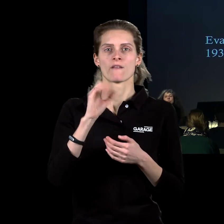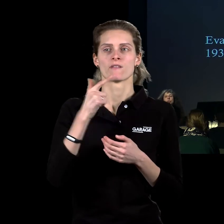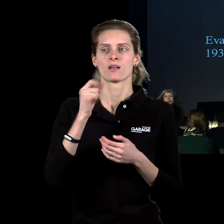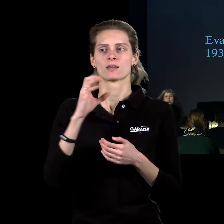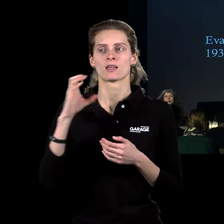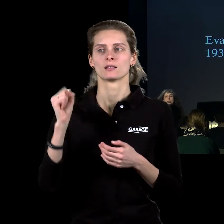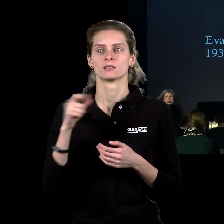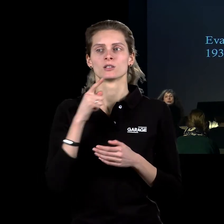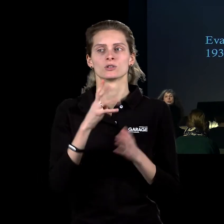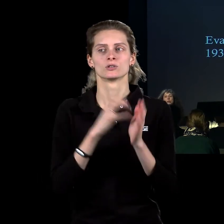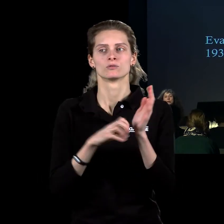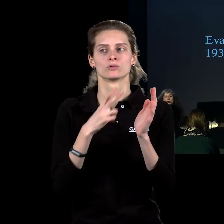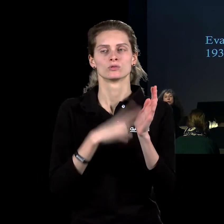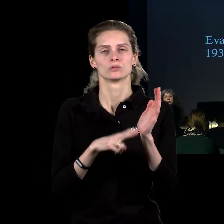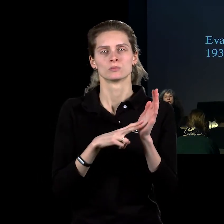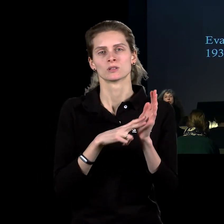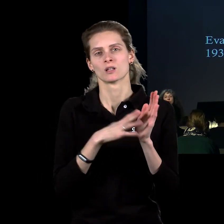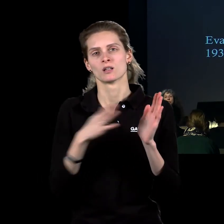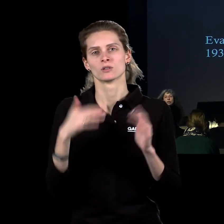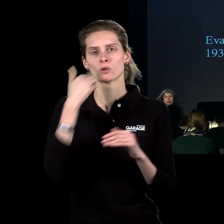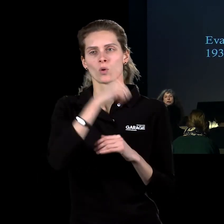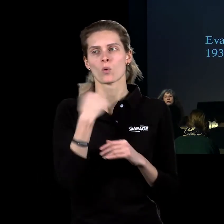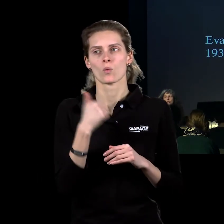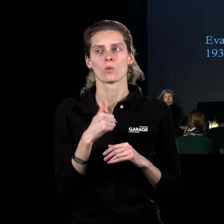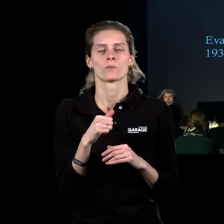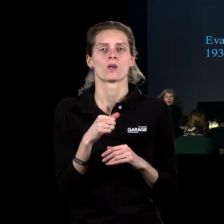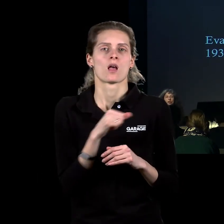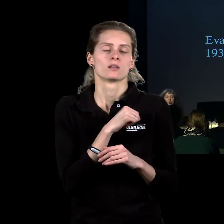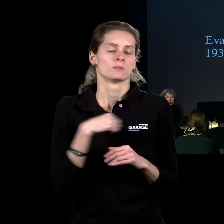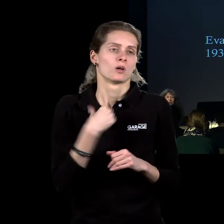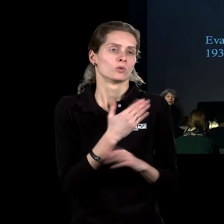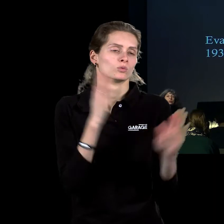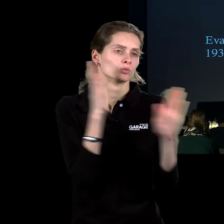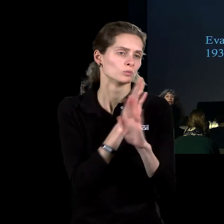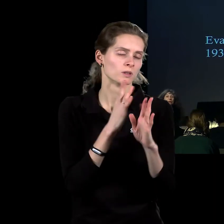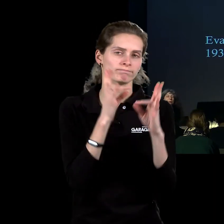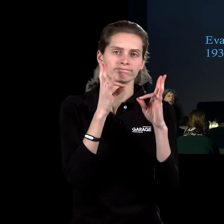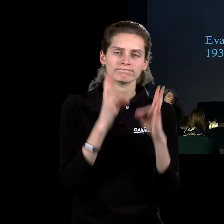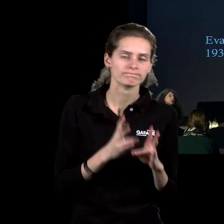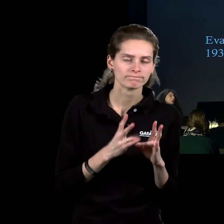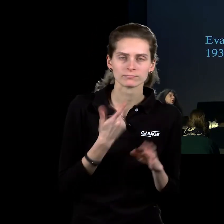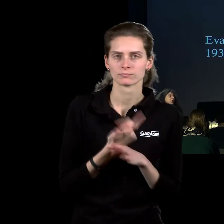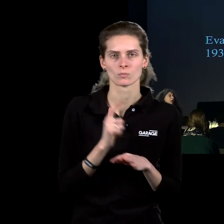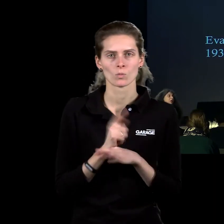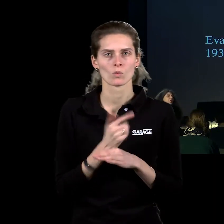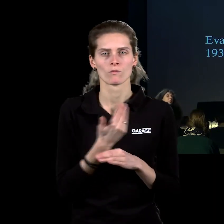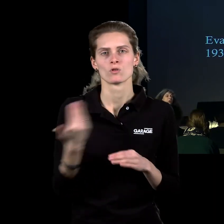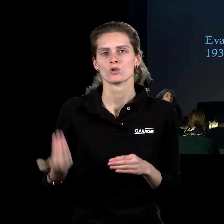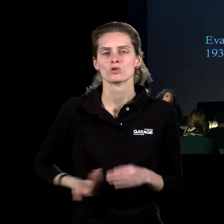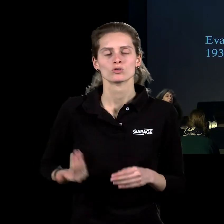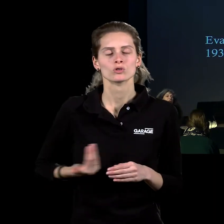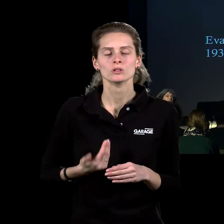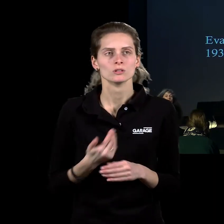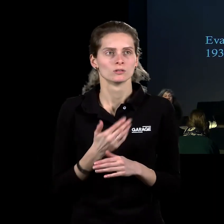36-70 год, художница, сама судьба которой была столь трагична, что трагичность этих ее жизненных обстоятельств как